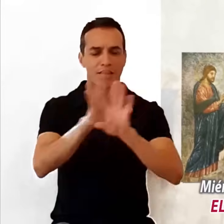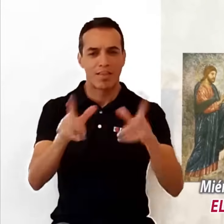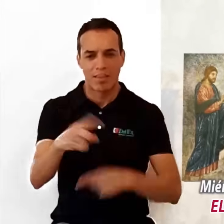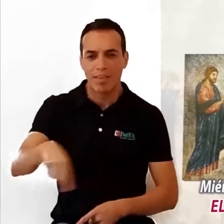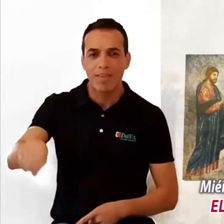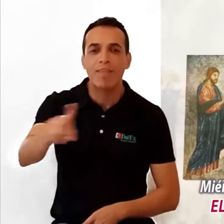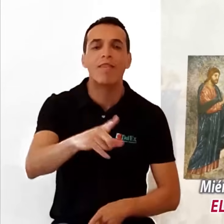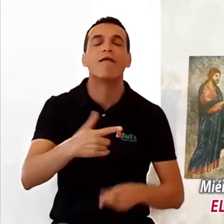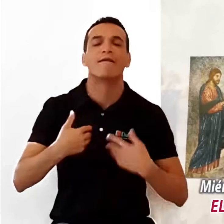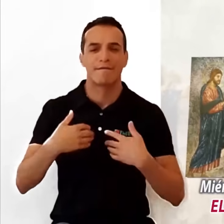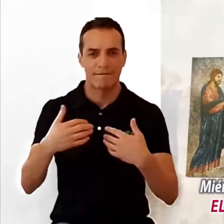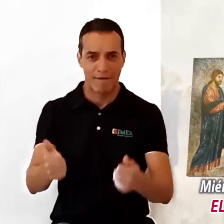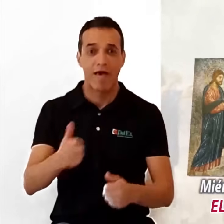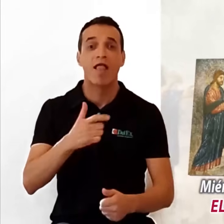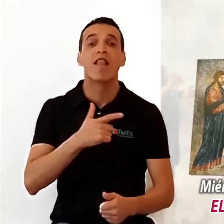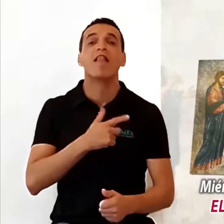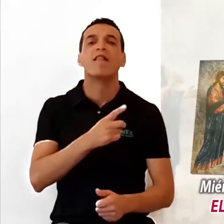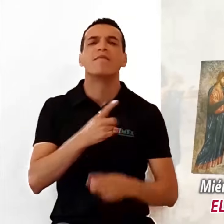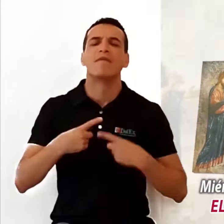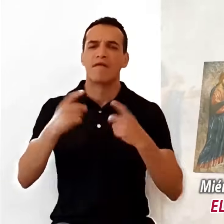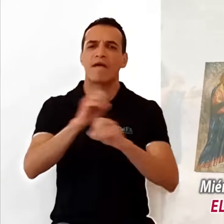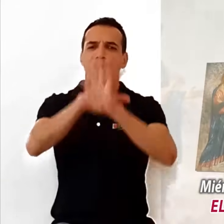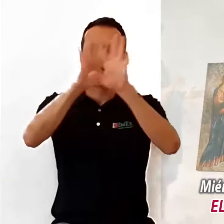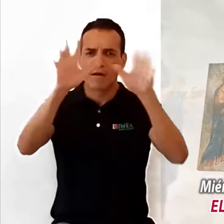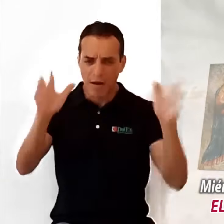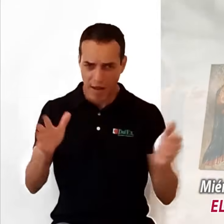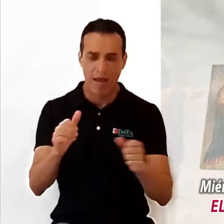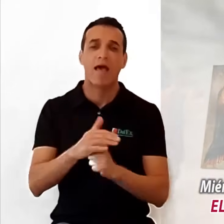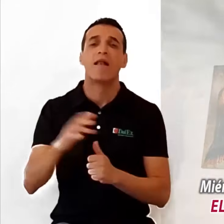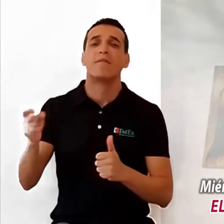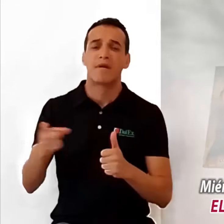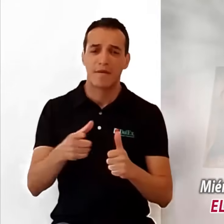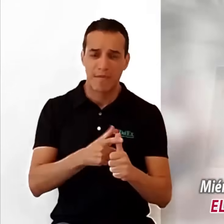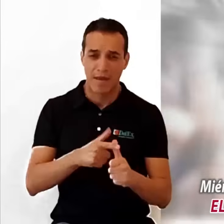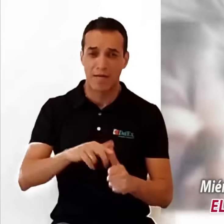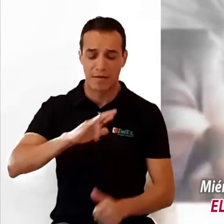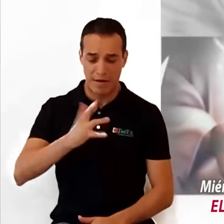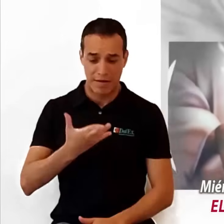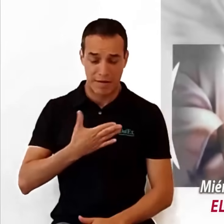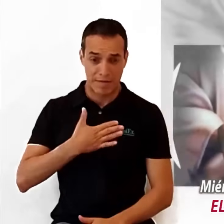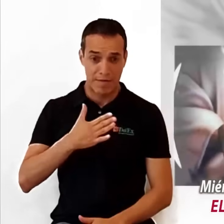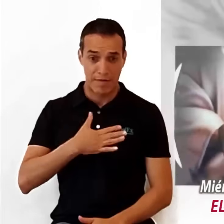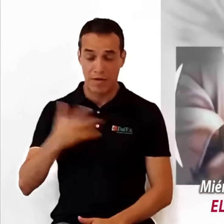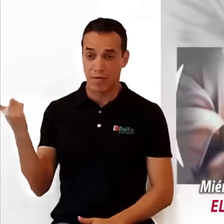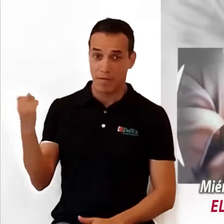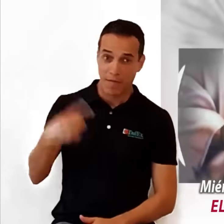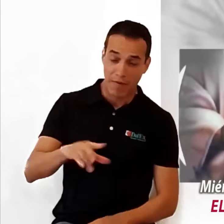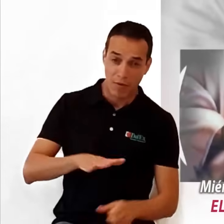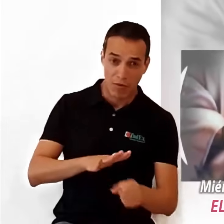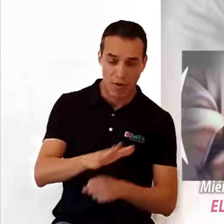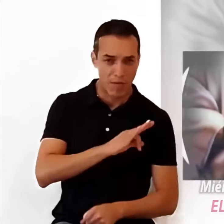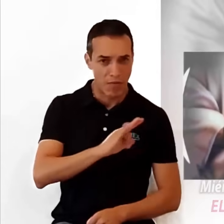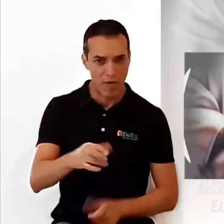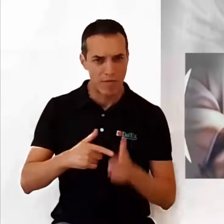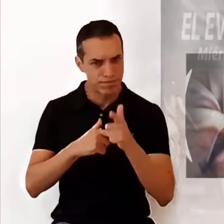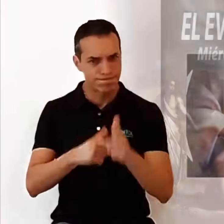porque primero recibirá de mí lo que les vaya comunicando. Todo lo que tiene el